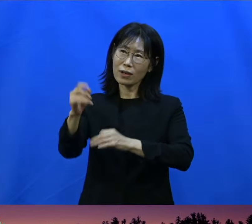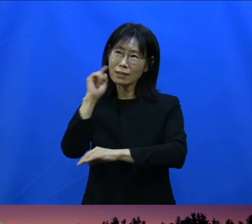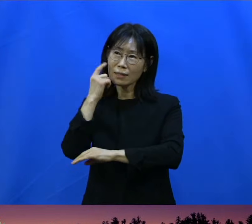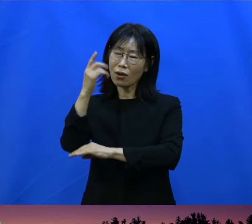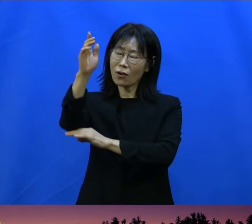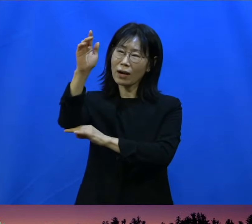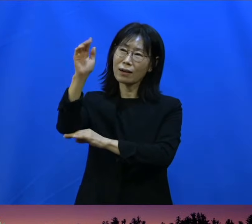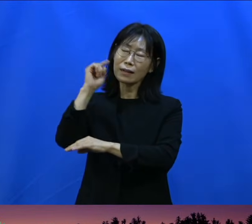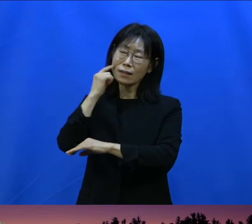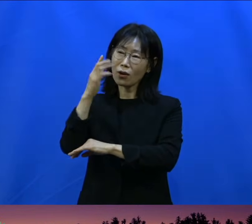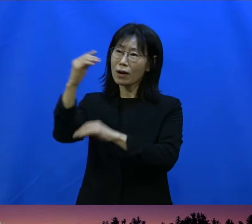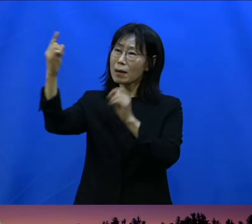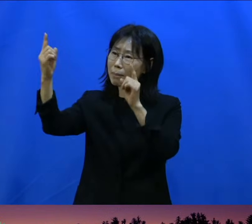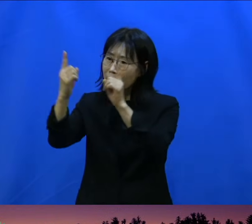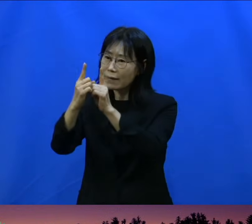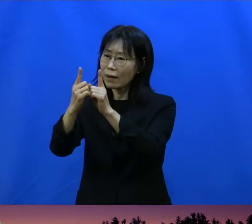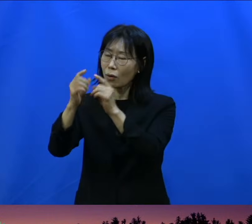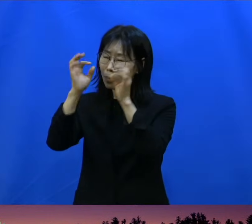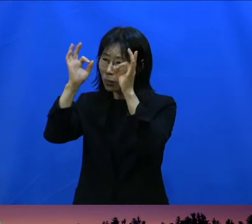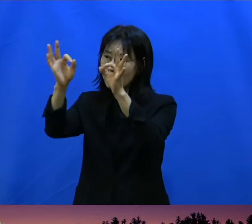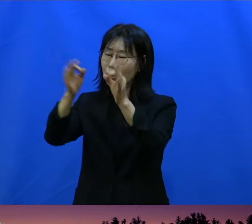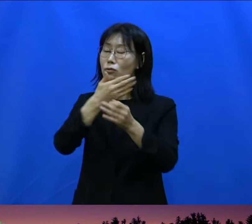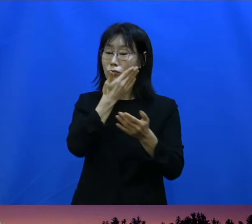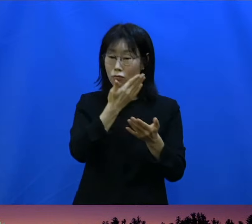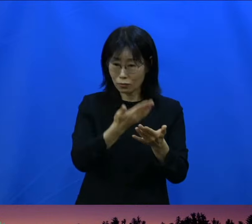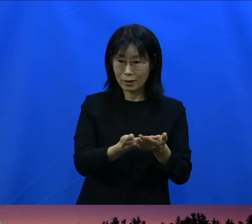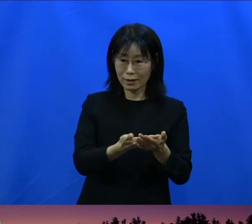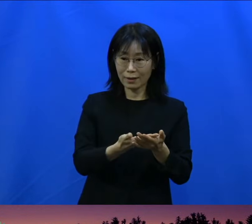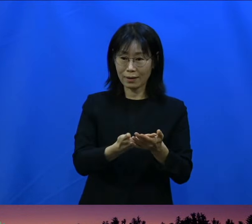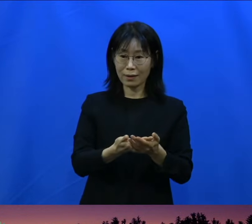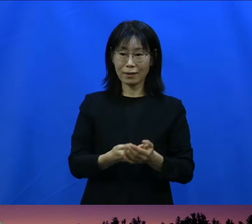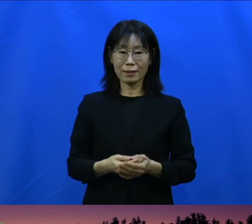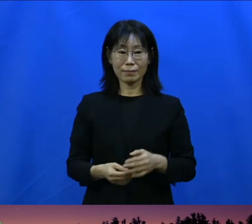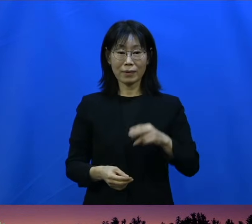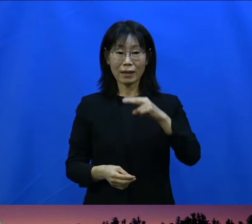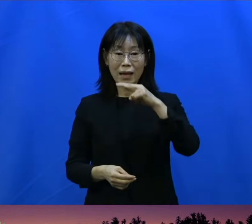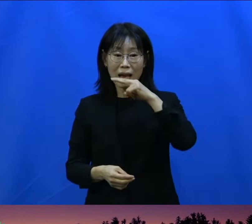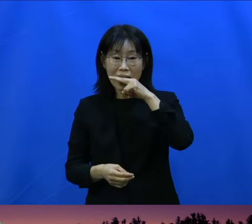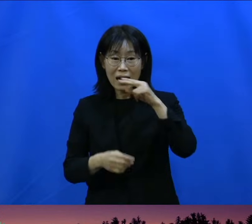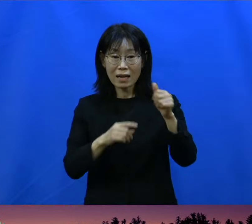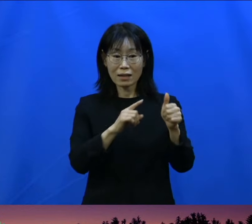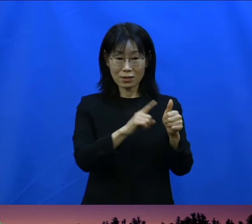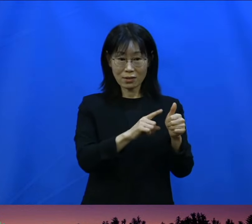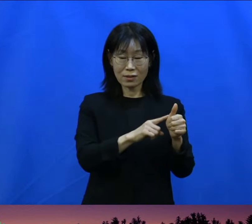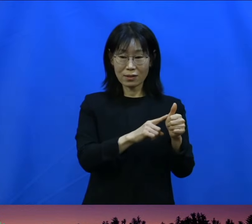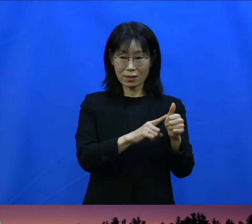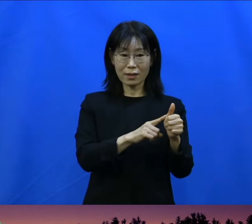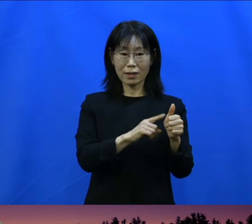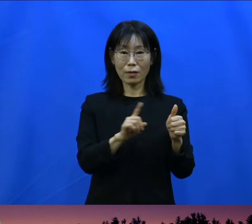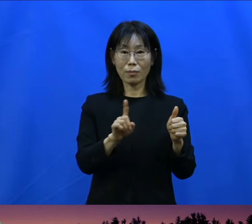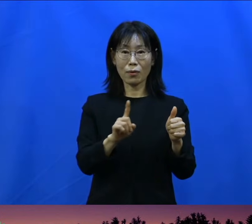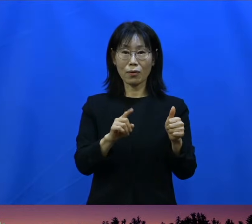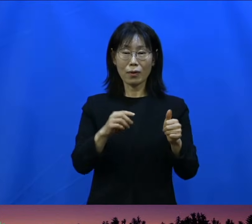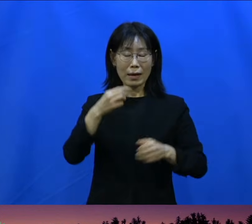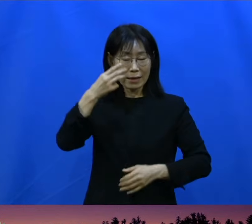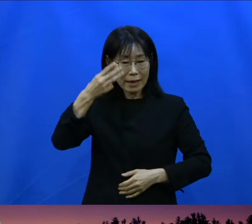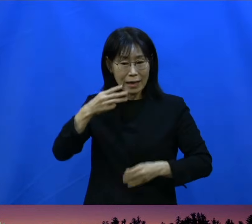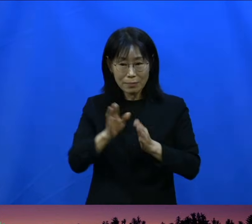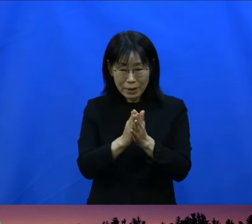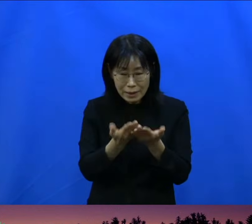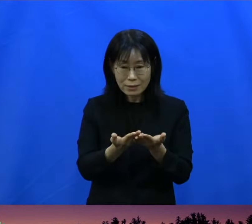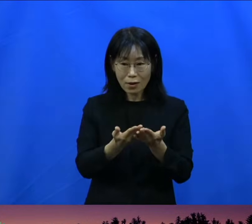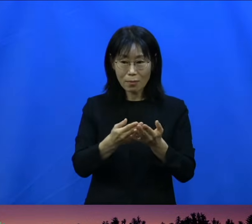여러분, 이 하나님에 대한 환상들, 그죠? 이 선지서들이 다 그래요. 이사야도 마찬가지, 예레미야도